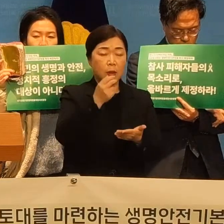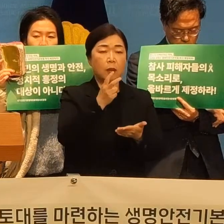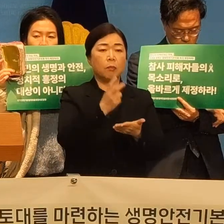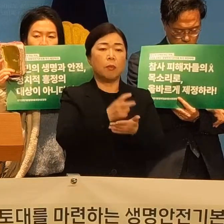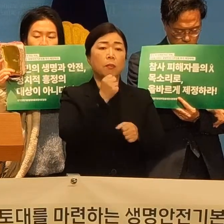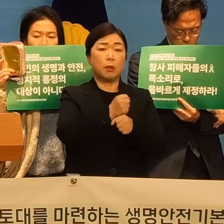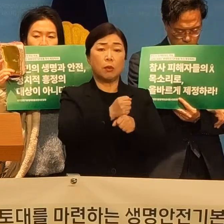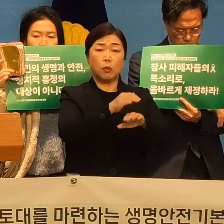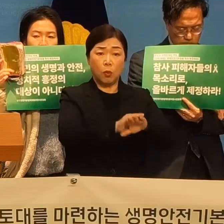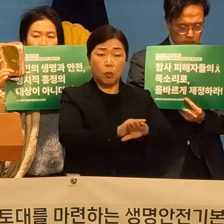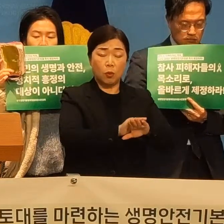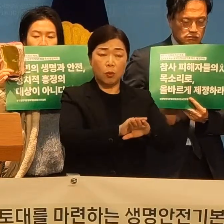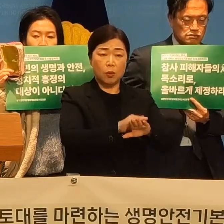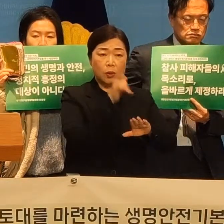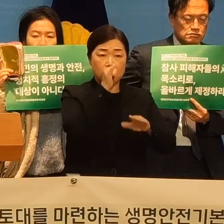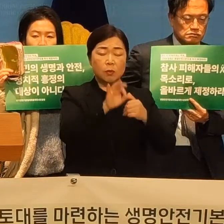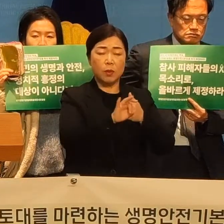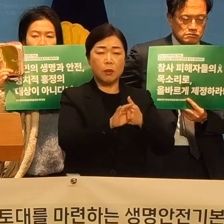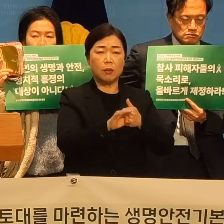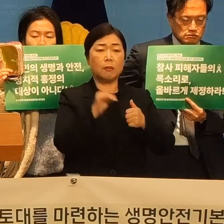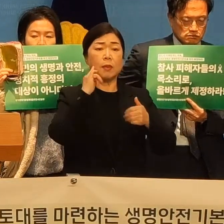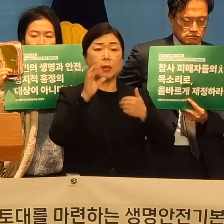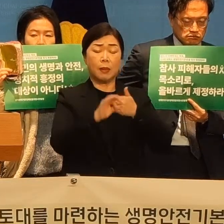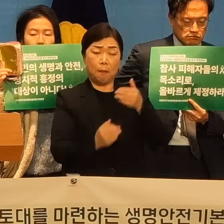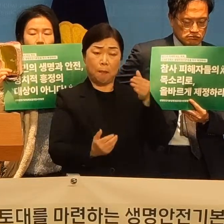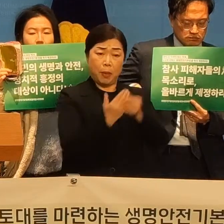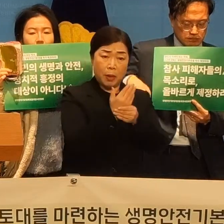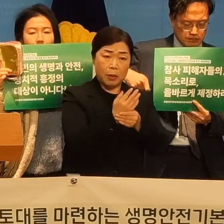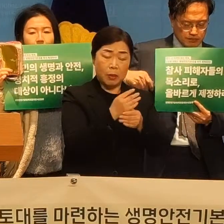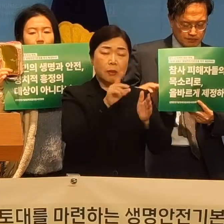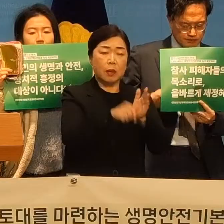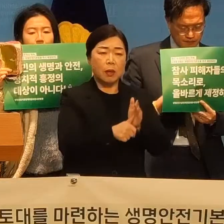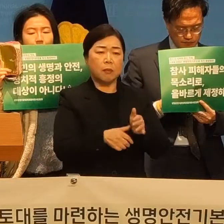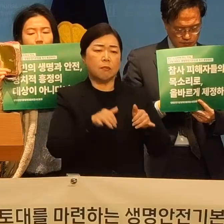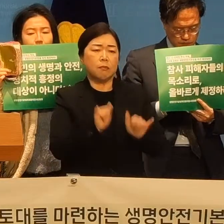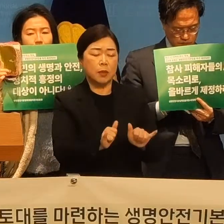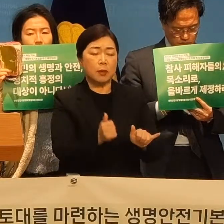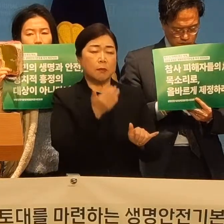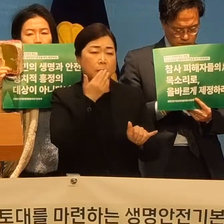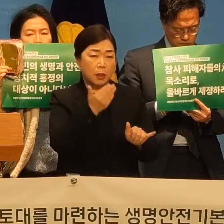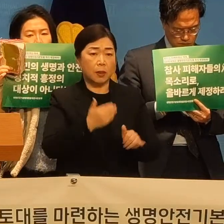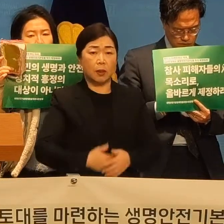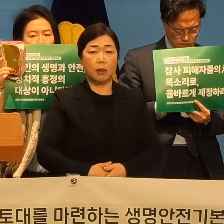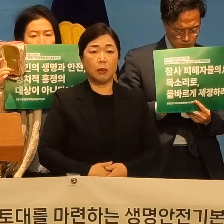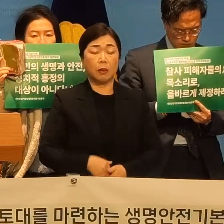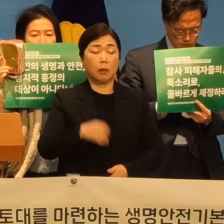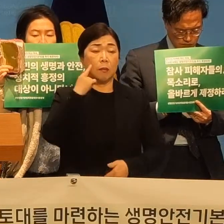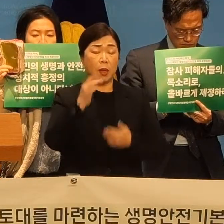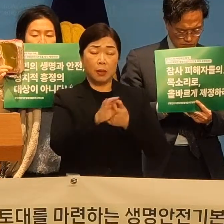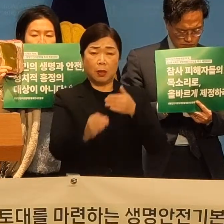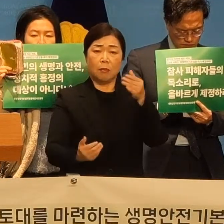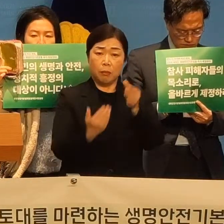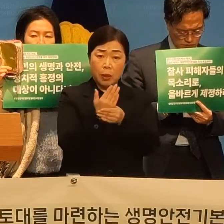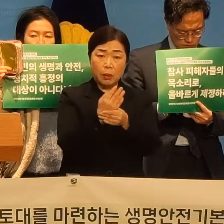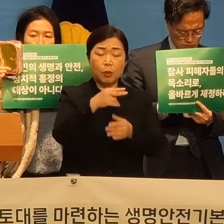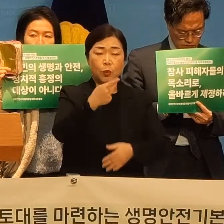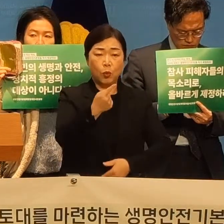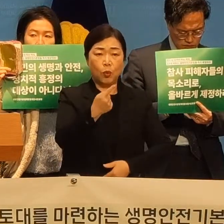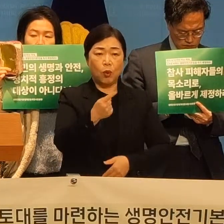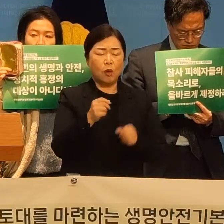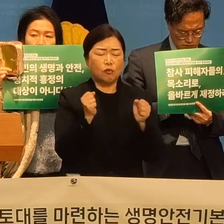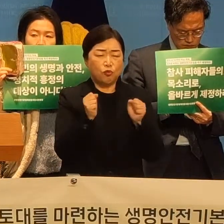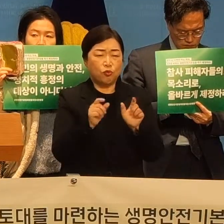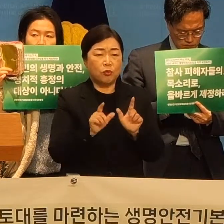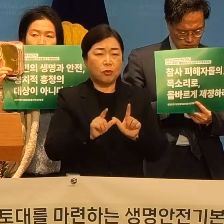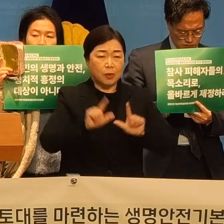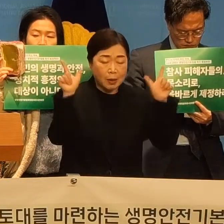이런 비극이 일어나지 않았을 것이고, 일어났다 하더라도 이렇게 추운 날 우리가 길거리에서